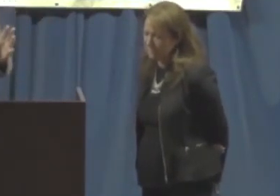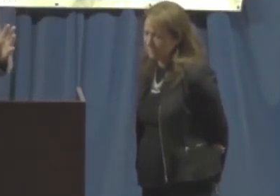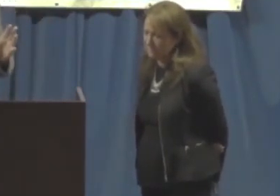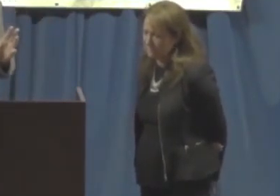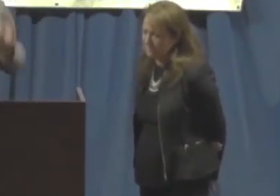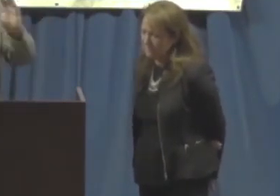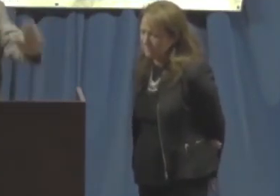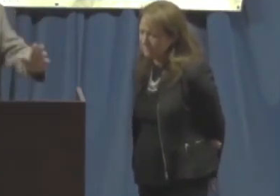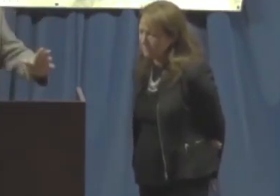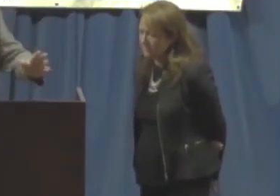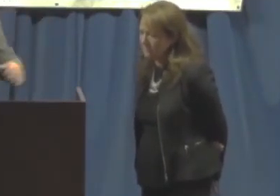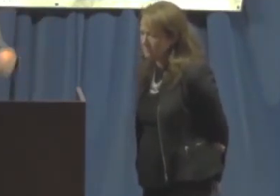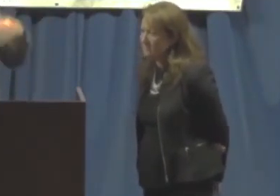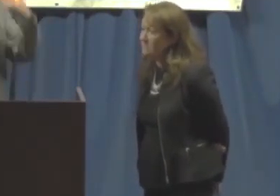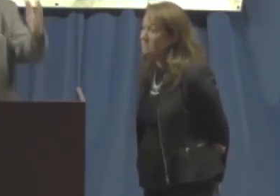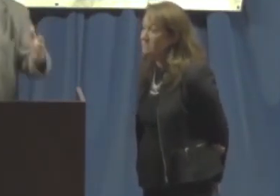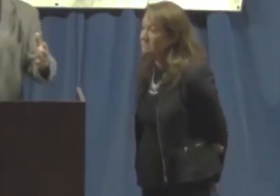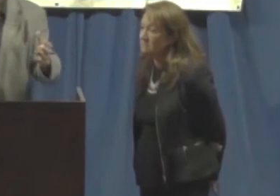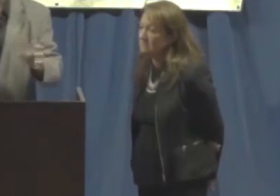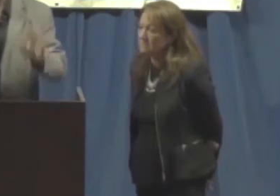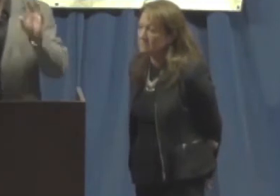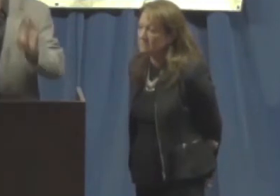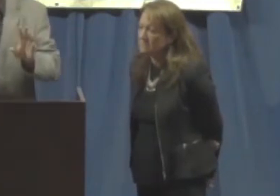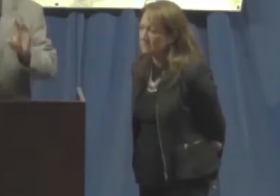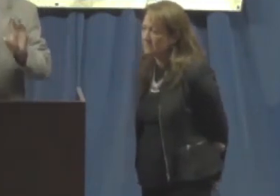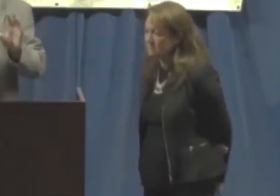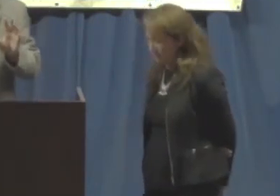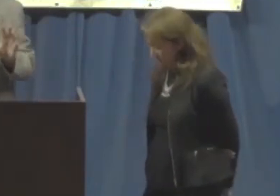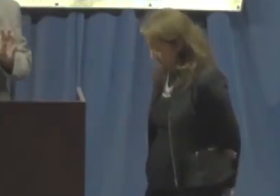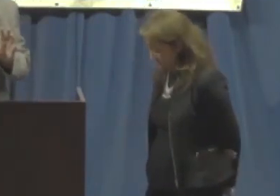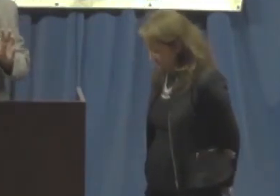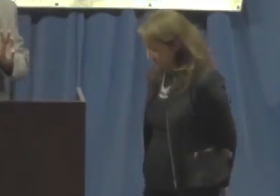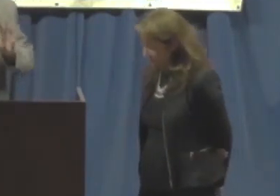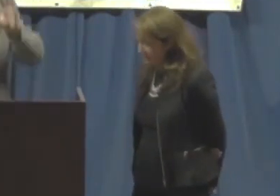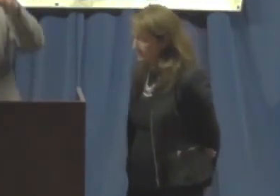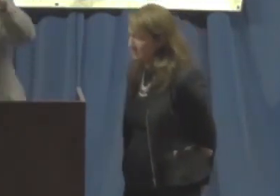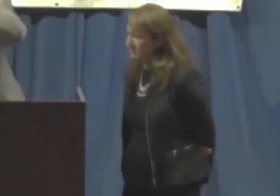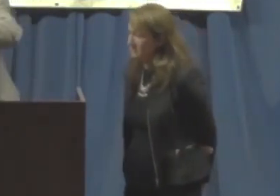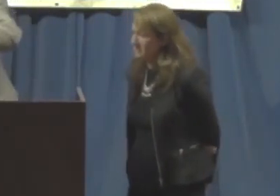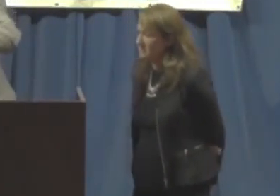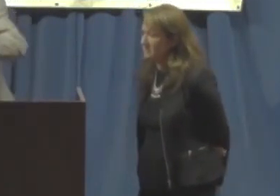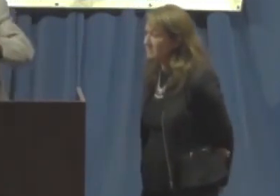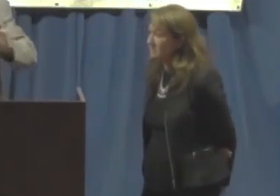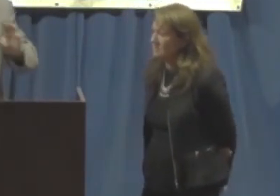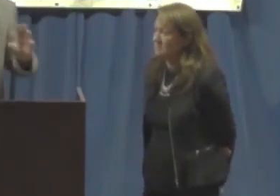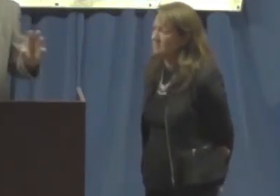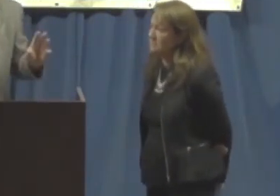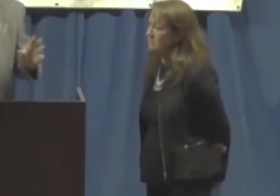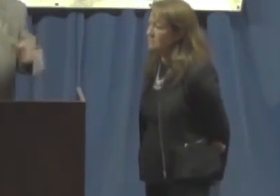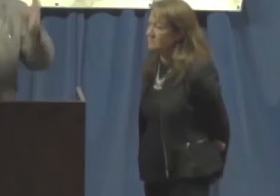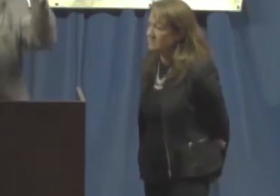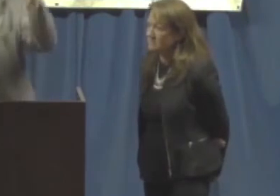ejemplo no digo que esté mal desarrollarse al contrario pero el financiamiento de arsat tiene que provenir